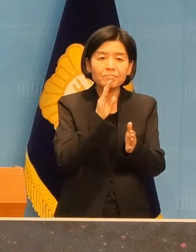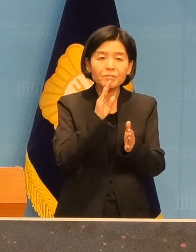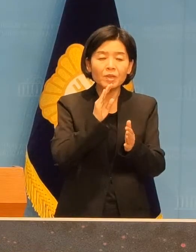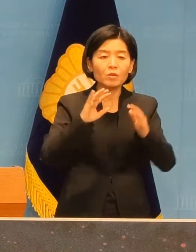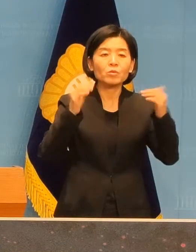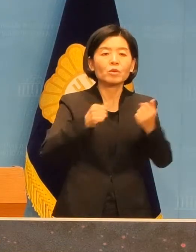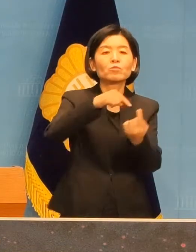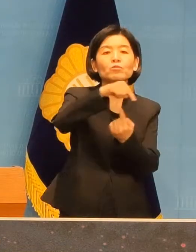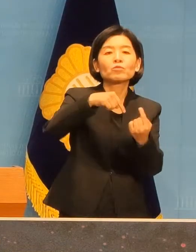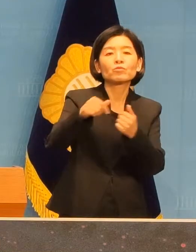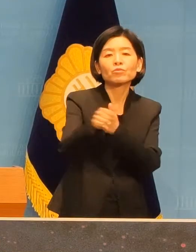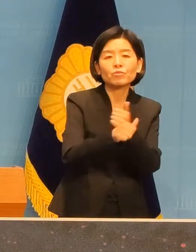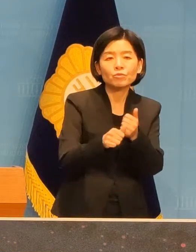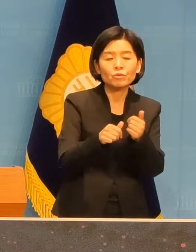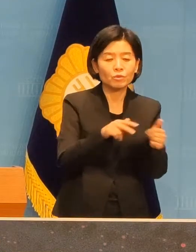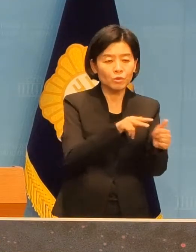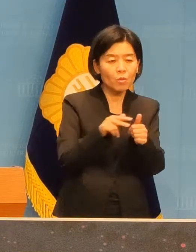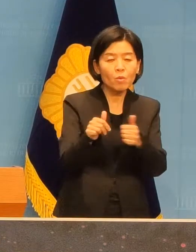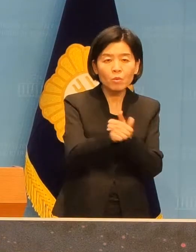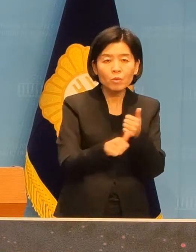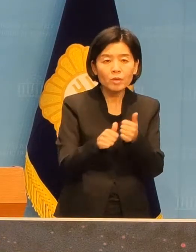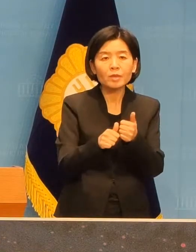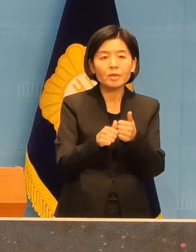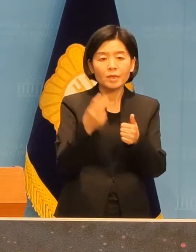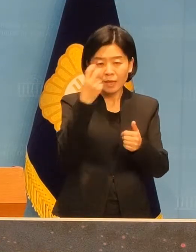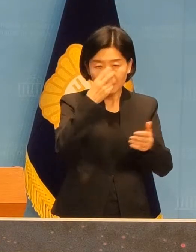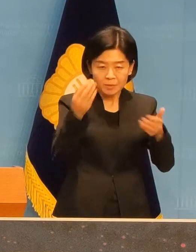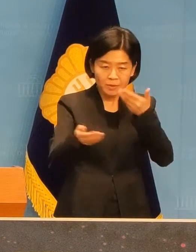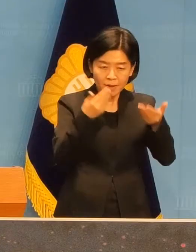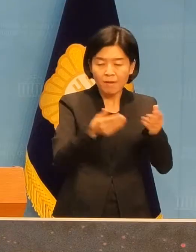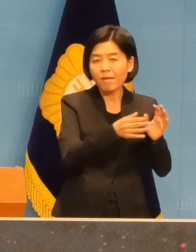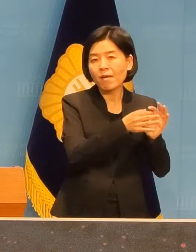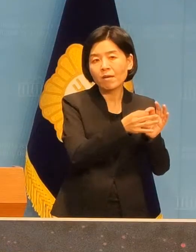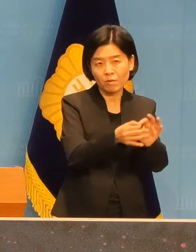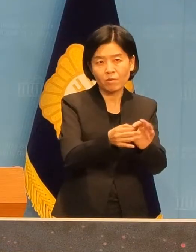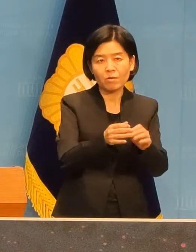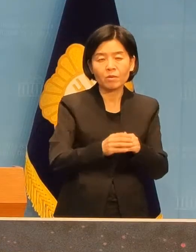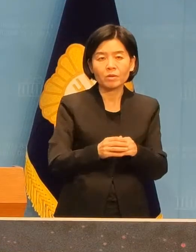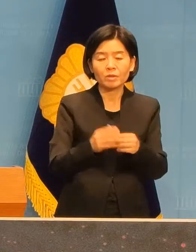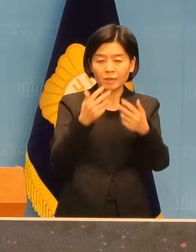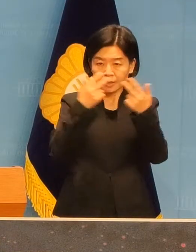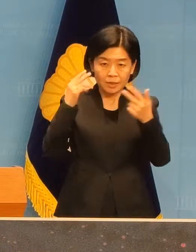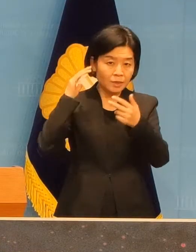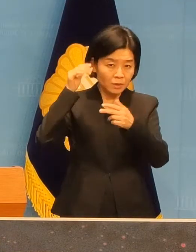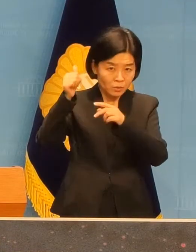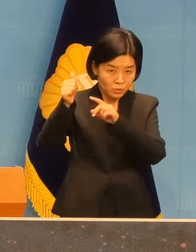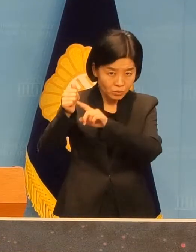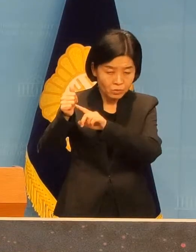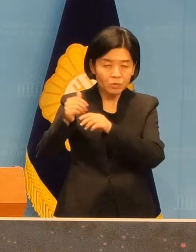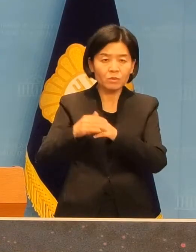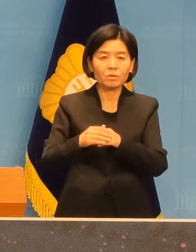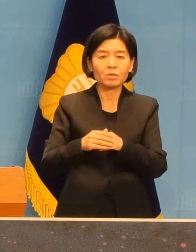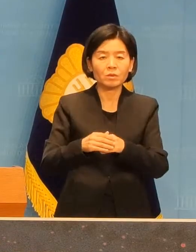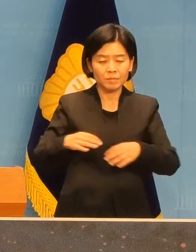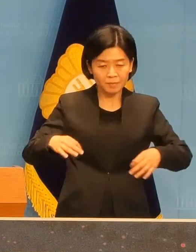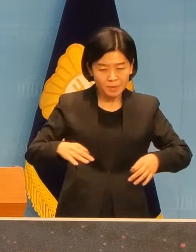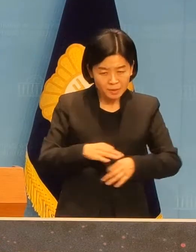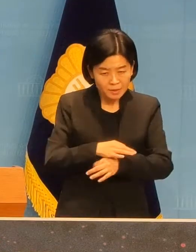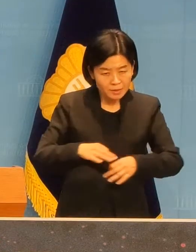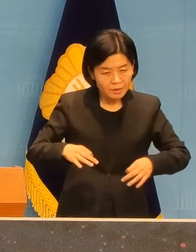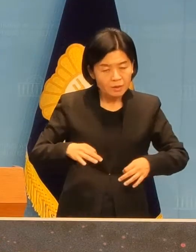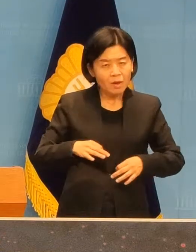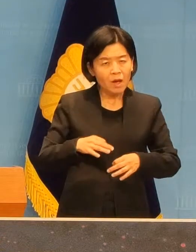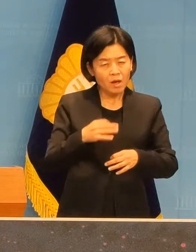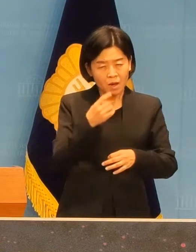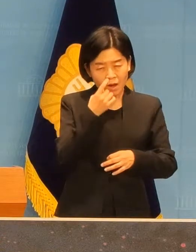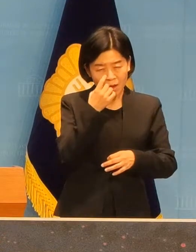등 겸임 상임위 국정감사가 이어집니다. 이재명 대통령의 비리를 속속들이